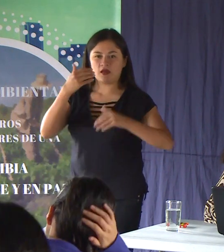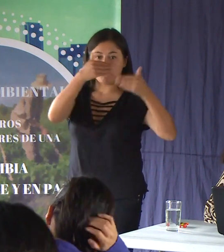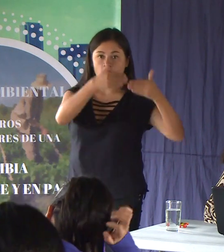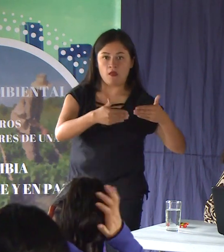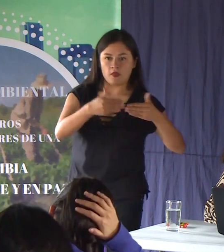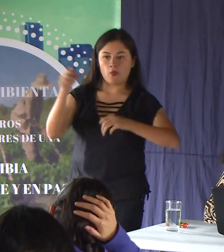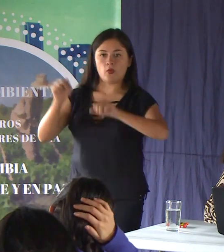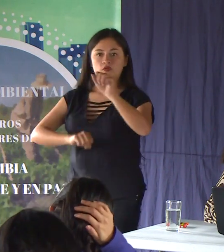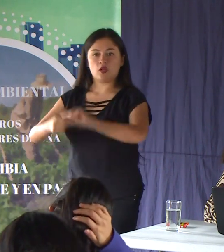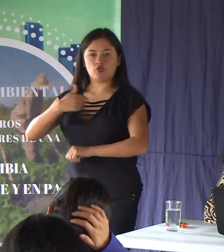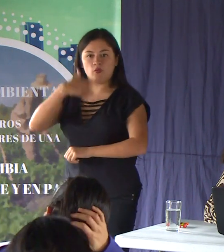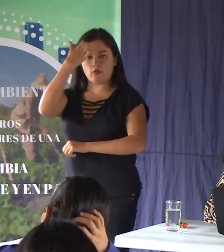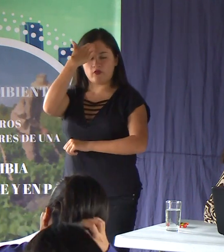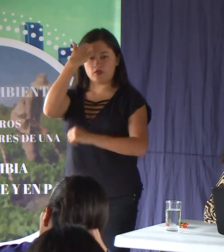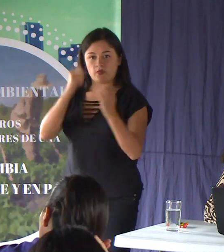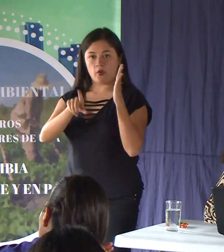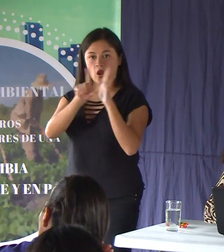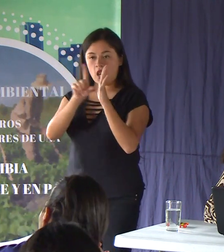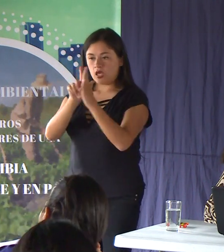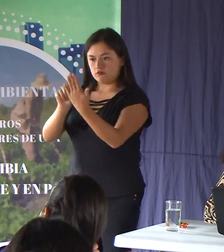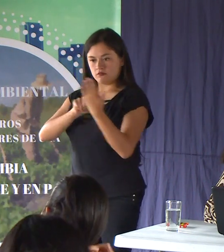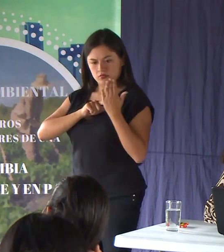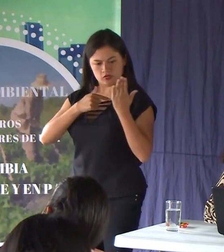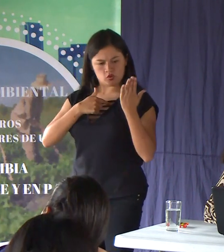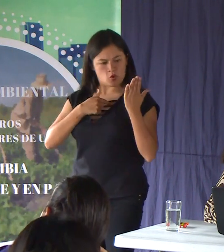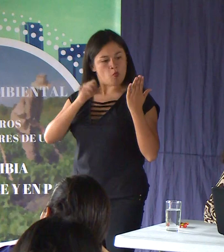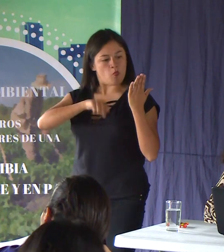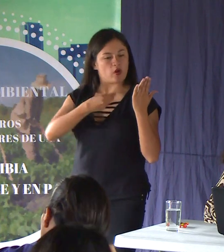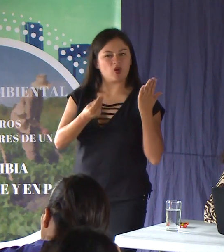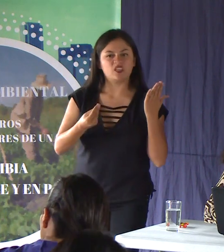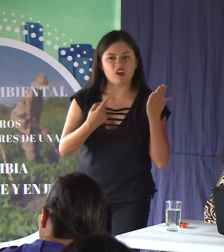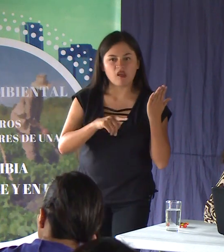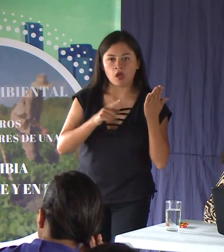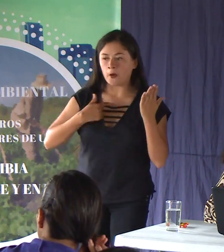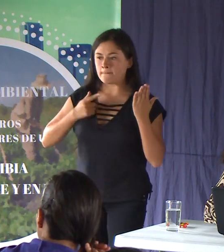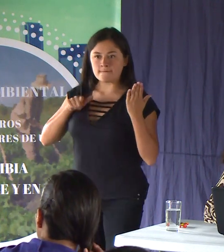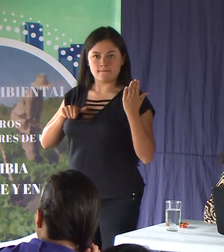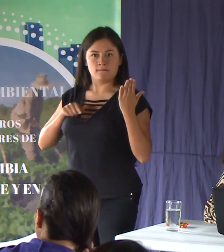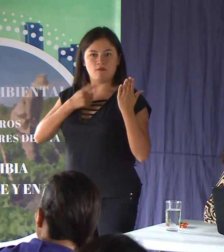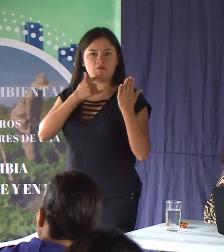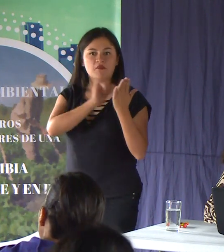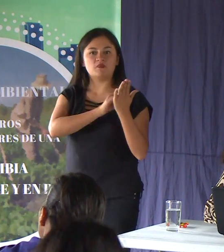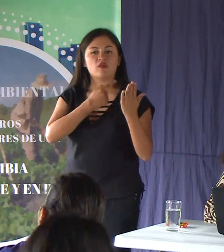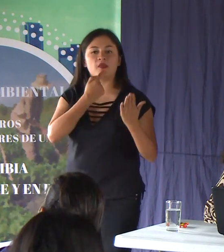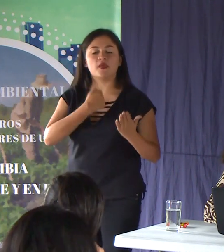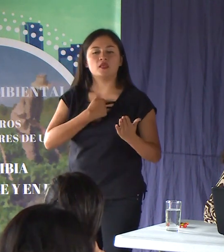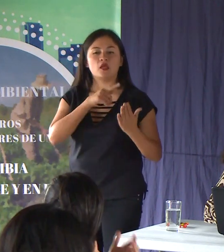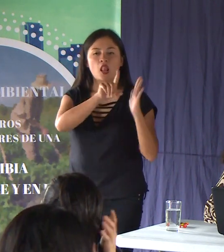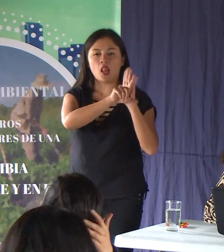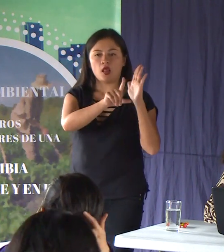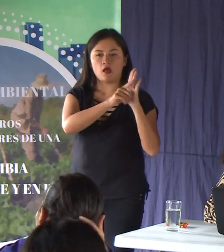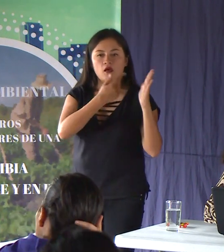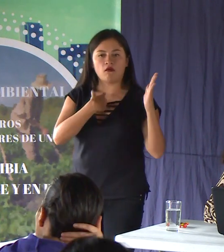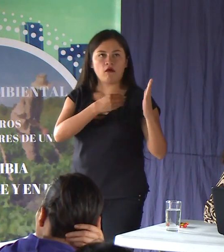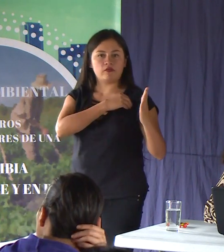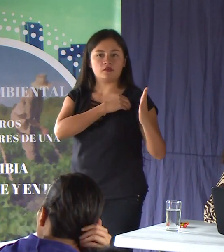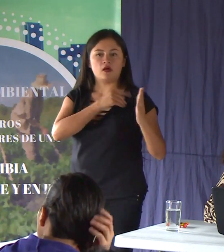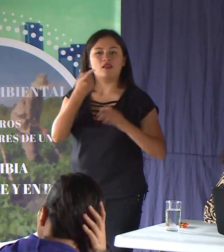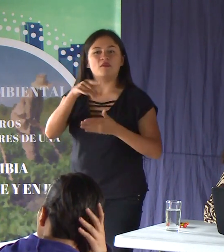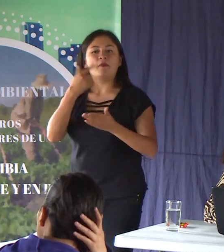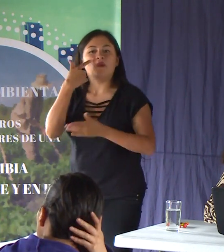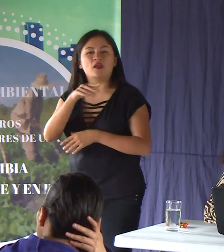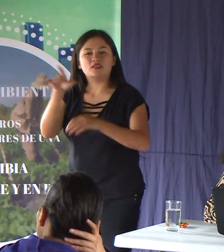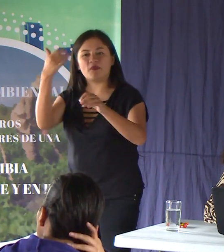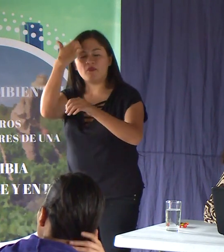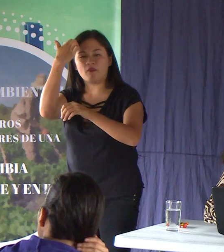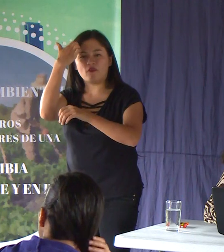tiene el maestro. Yo planteo la idea de un maestro operario, y es un maestro que